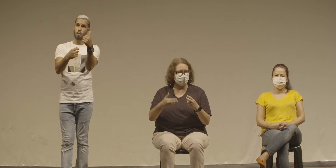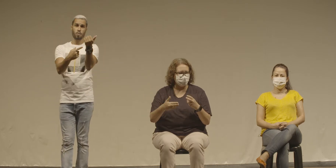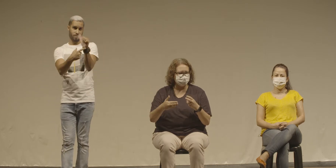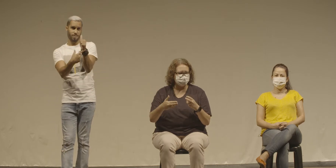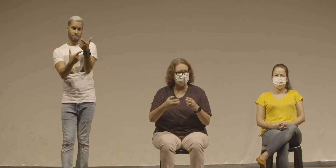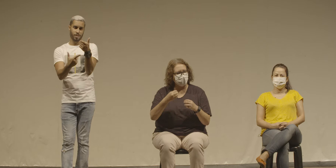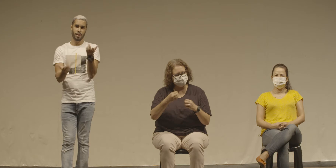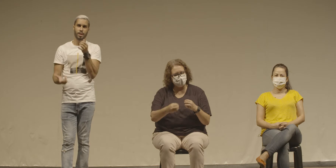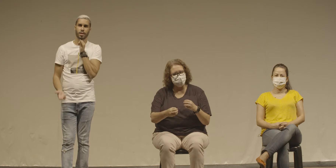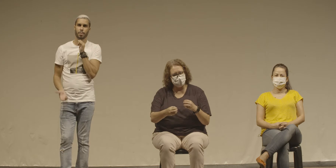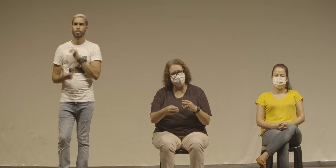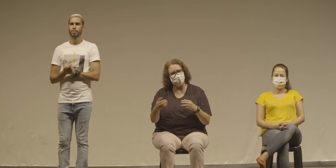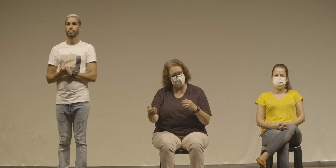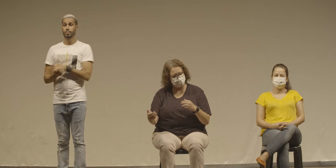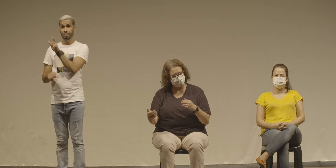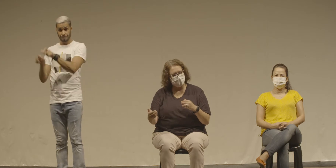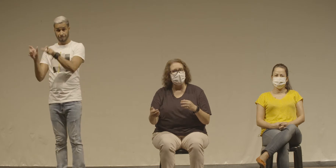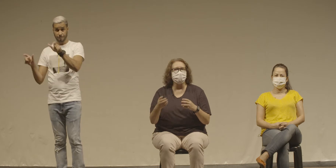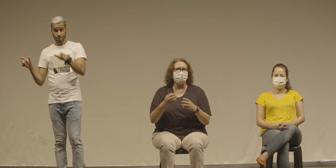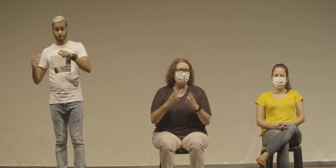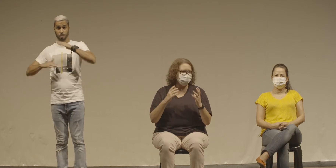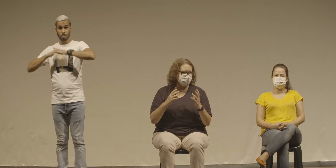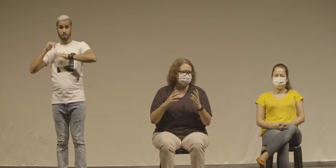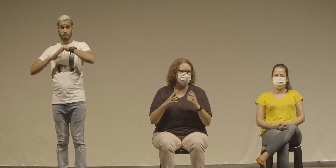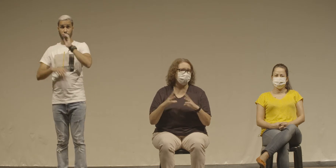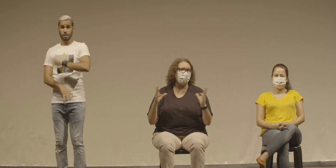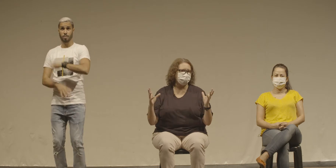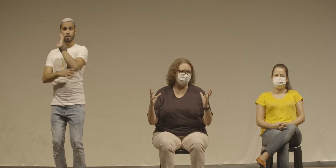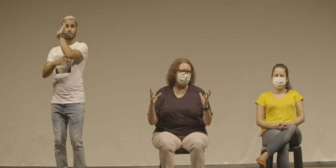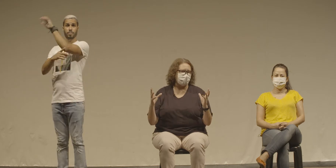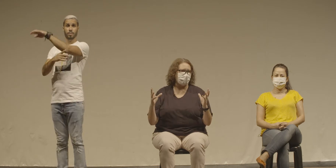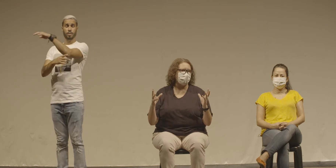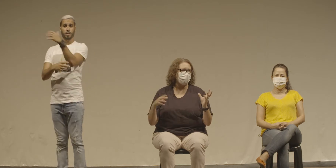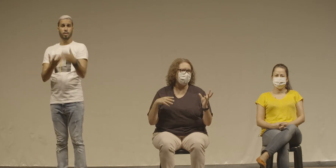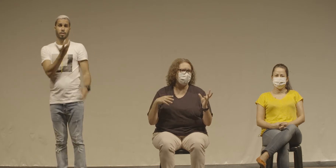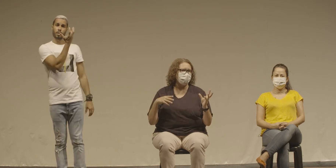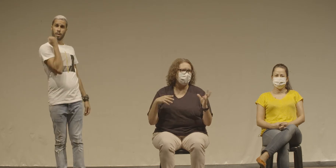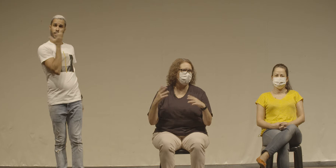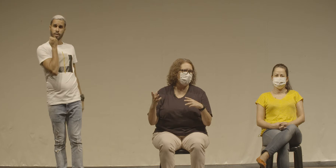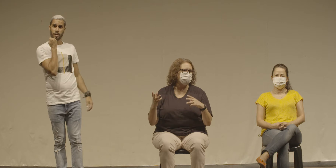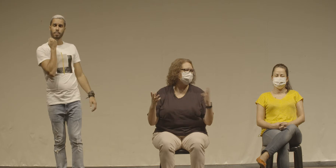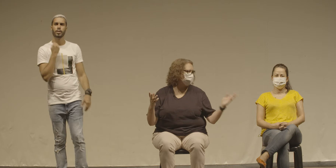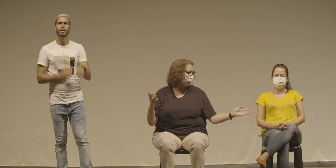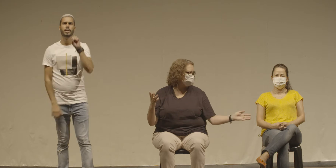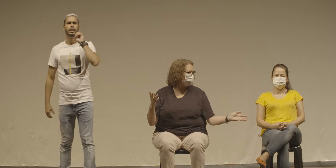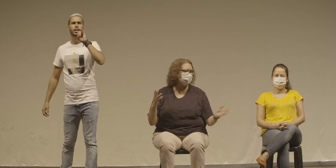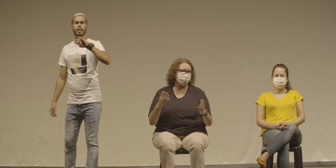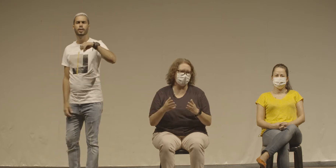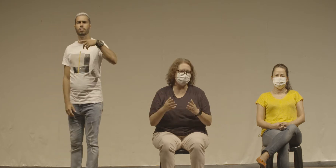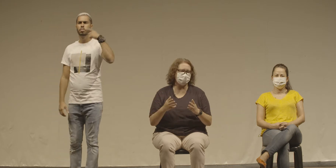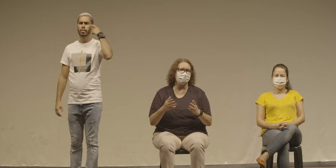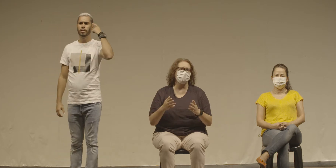os atletas recebem por isso. No entanto que, se a gente hoje for pegar o valor de salário